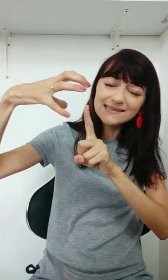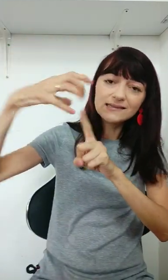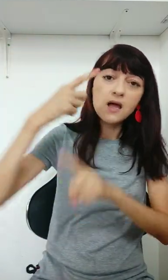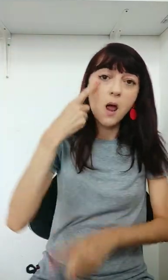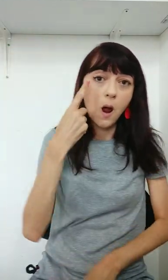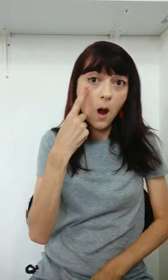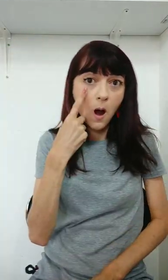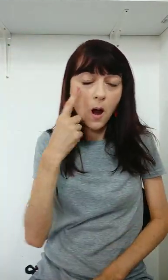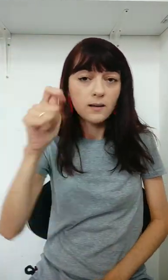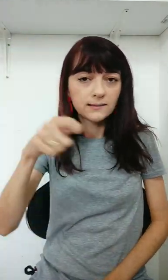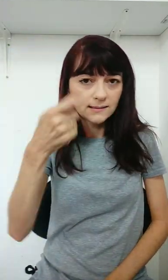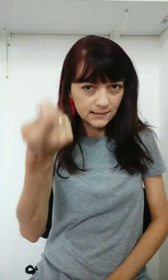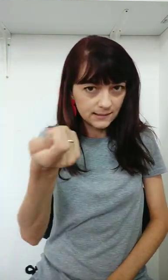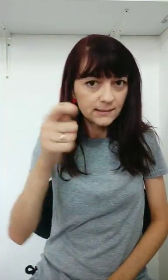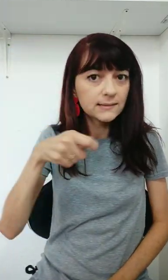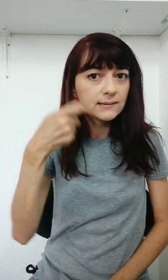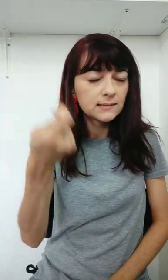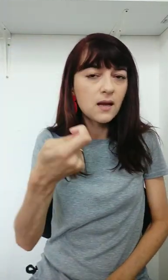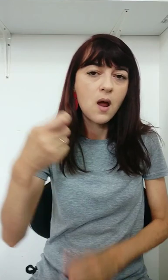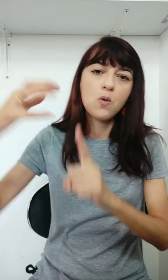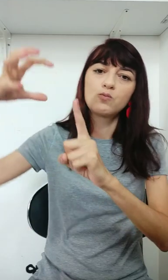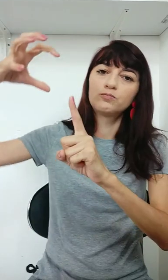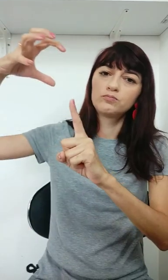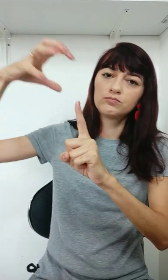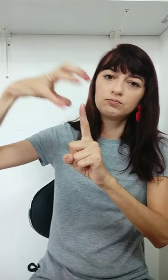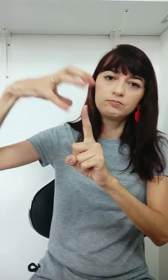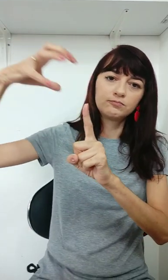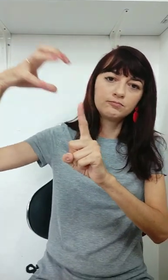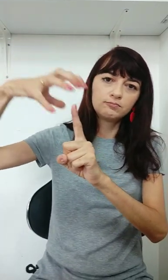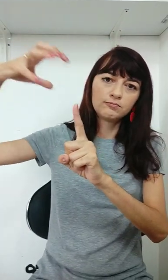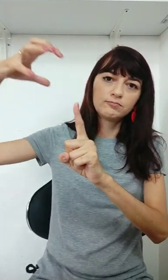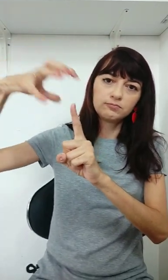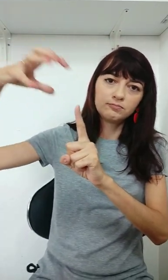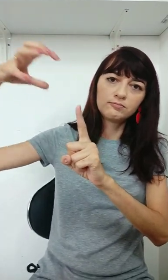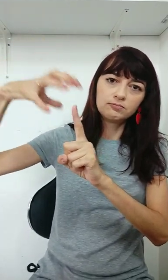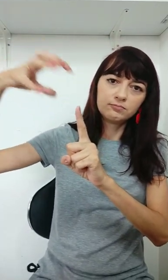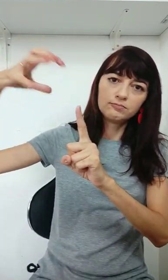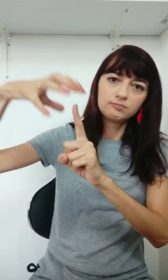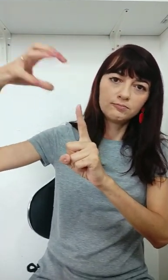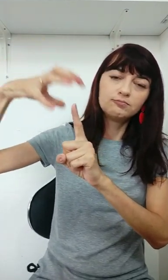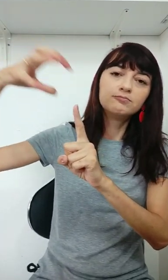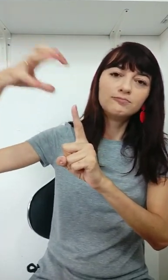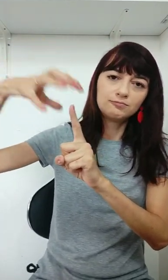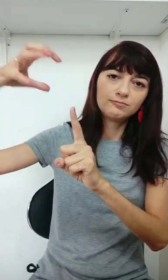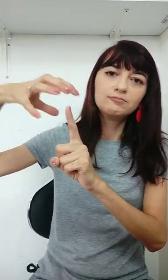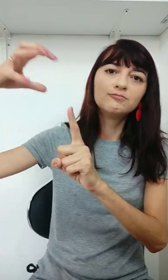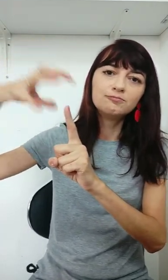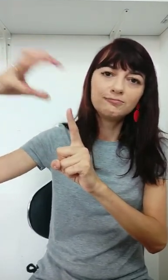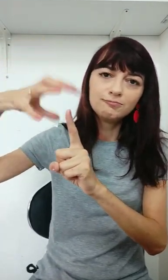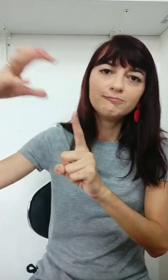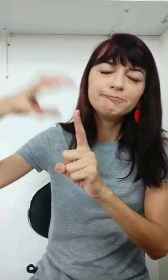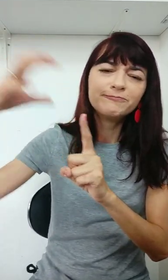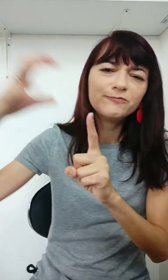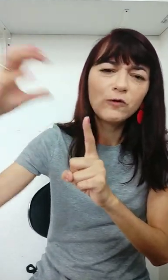receberão influências ali desses pais, desses familiares. Olha o sinal de influência, influenciar, tá?